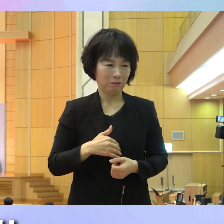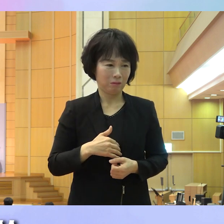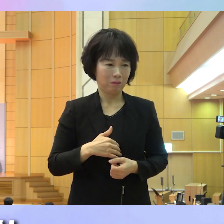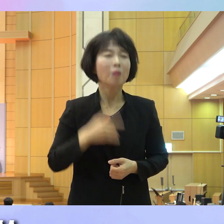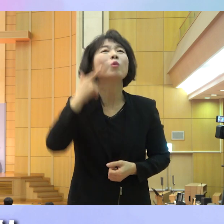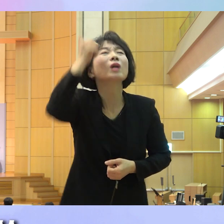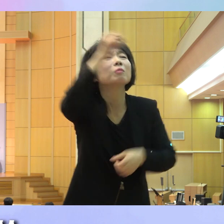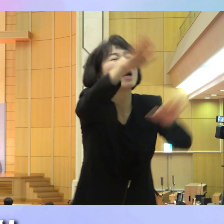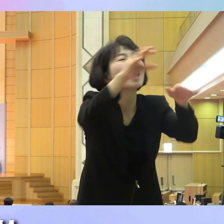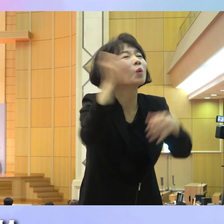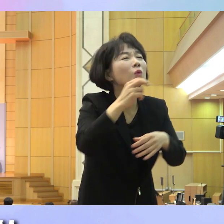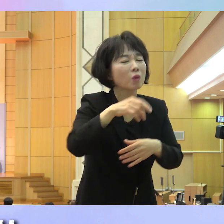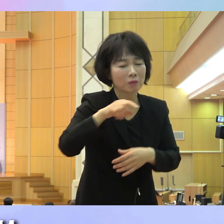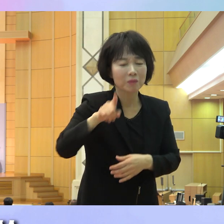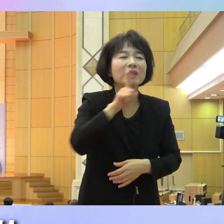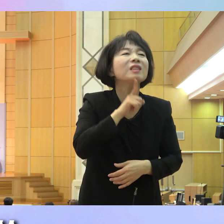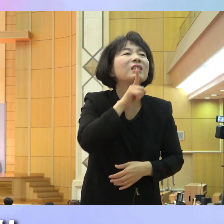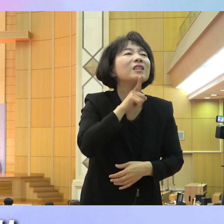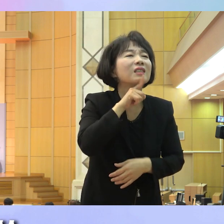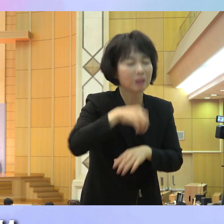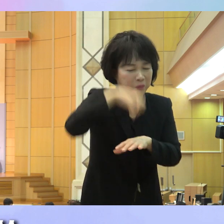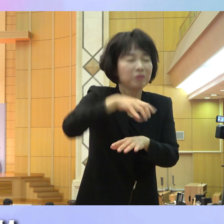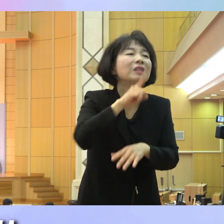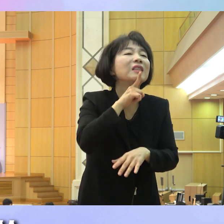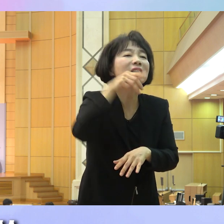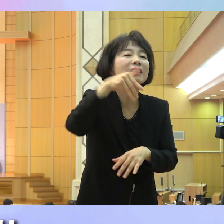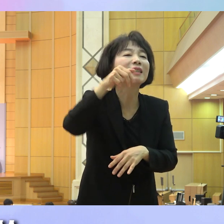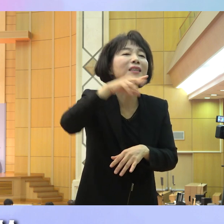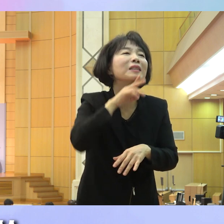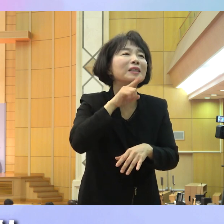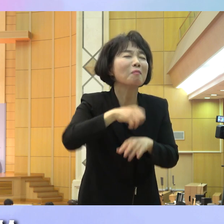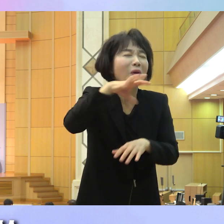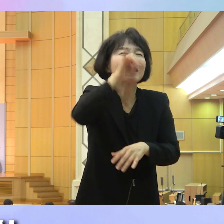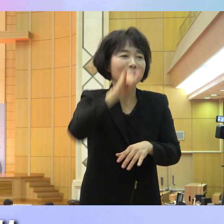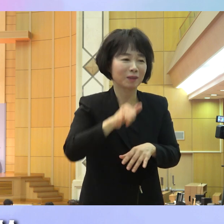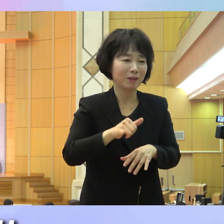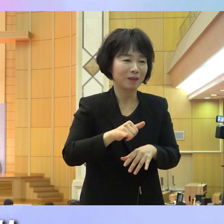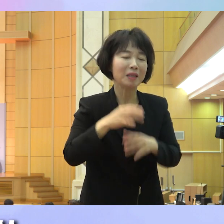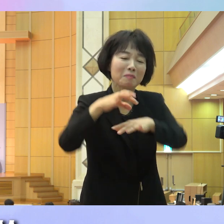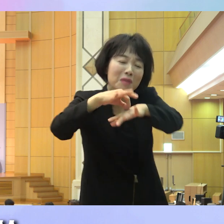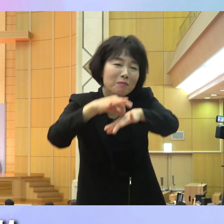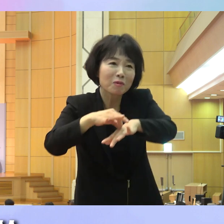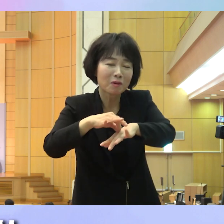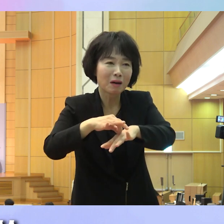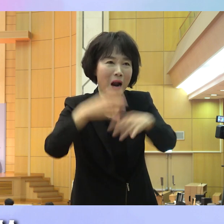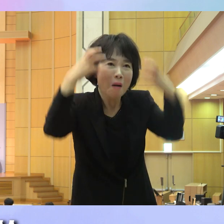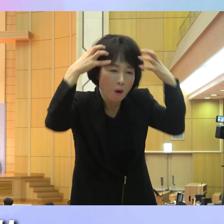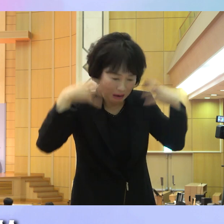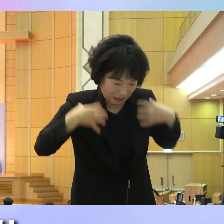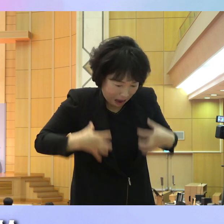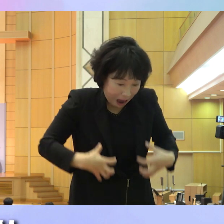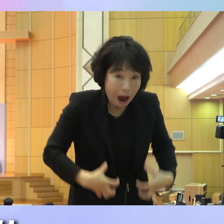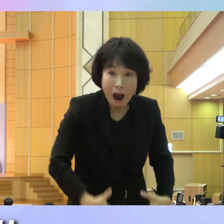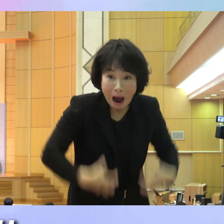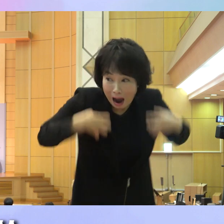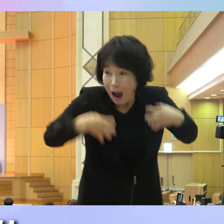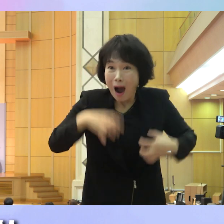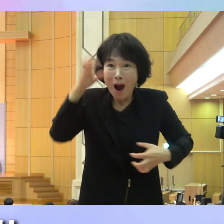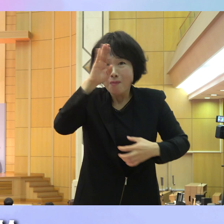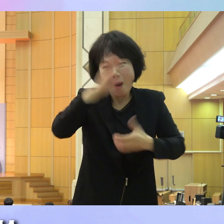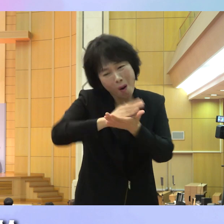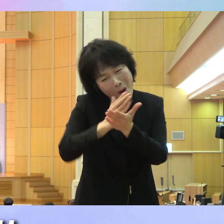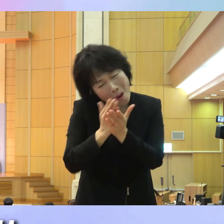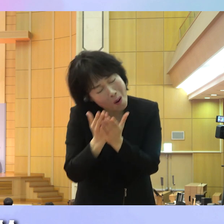있어요, 무좀도 있어요, 신장도 있어요, 피부병도 있어요. 다 얘기 안 해. 그거 다 얘기 안